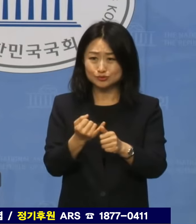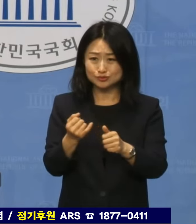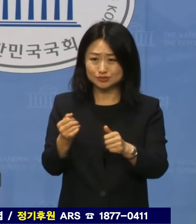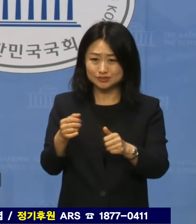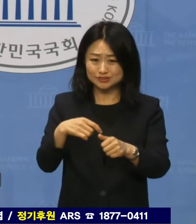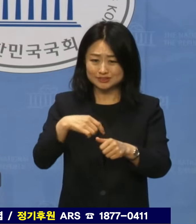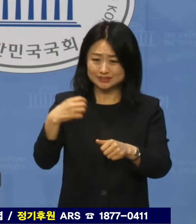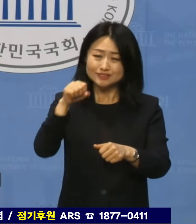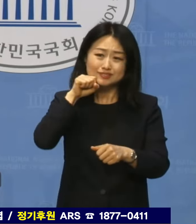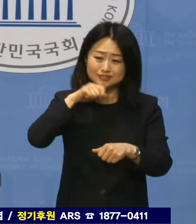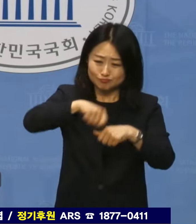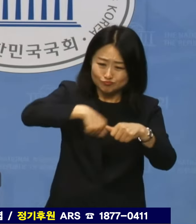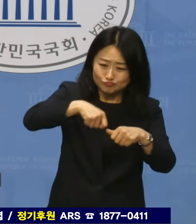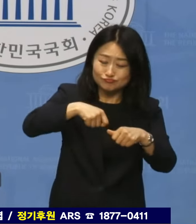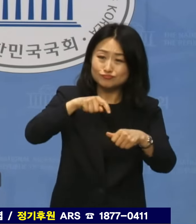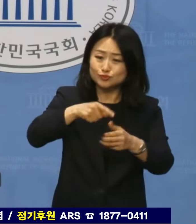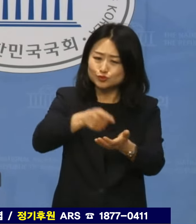아닙니까?